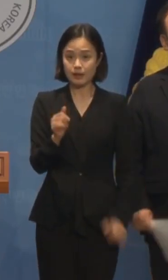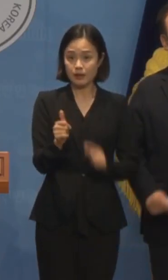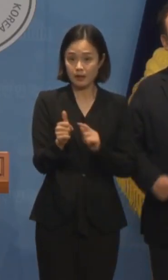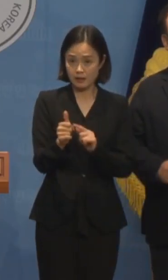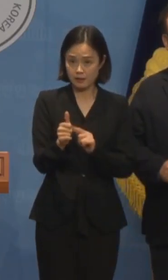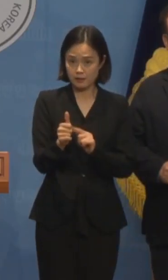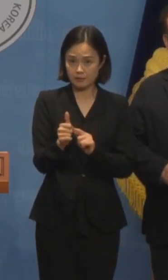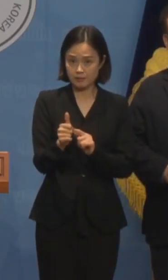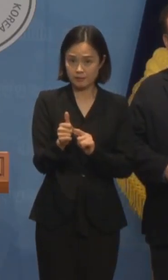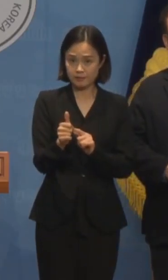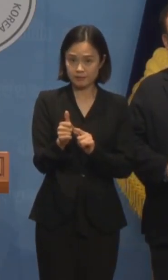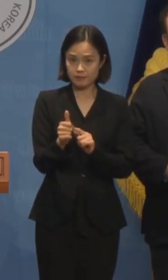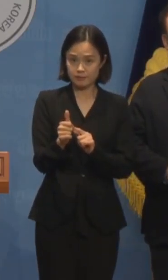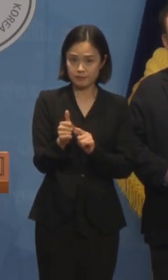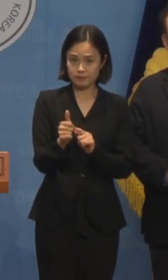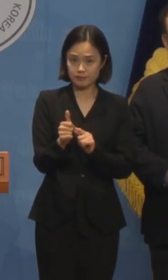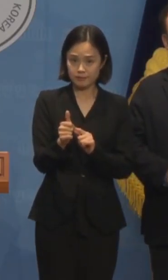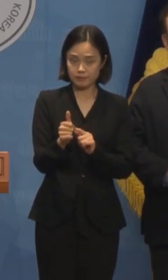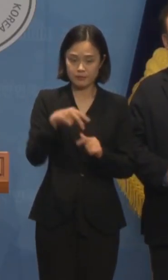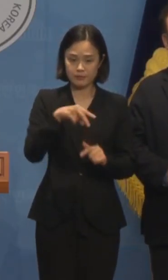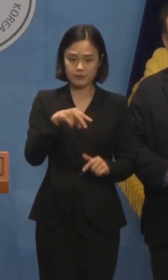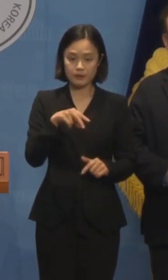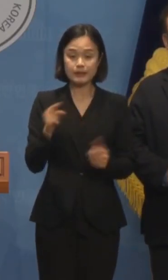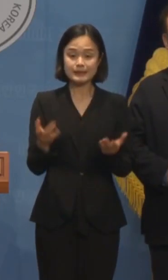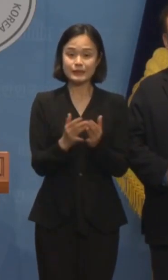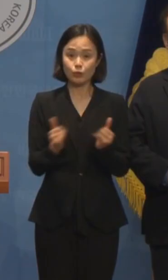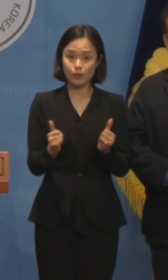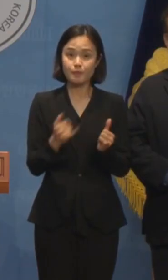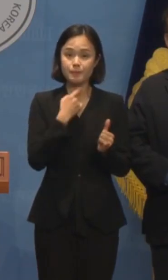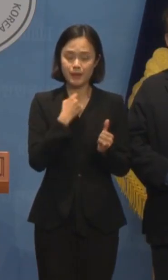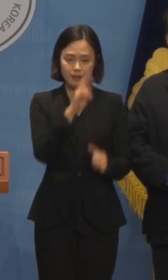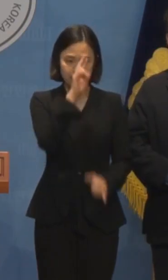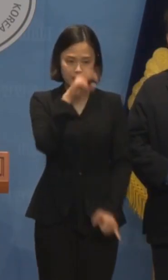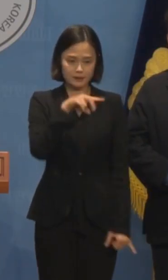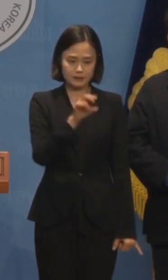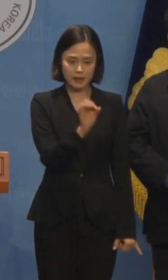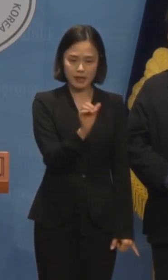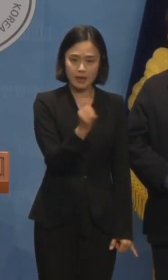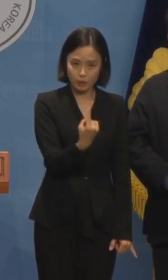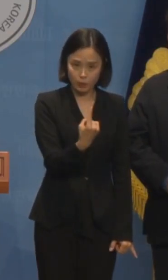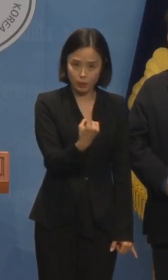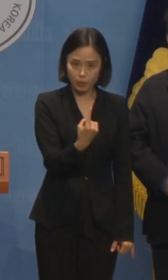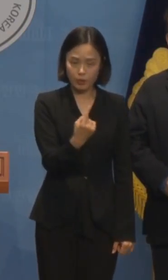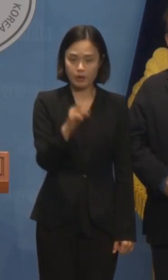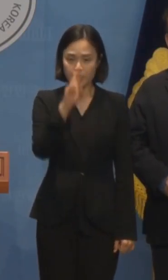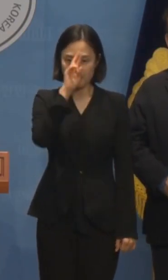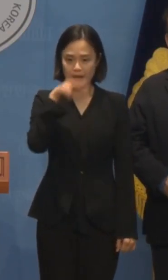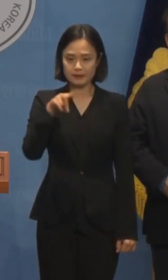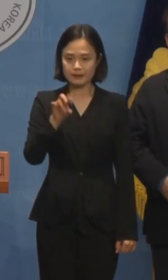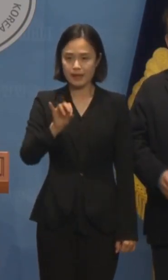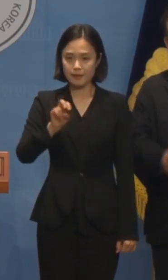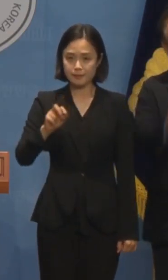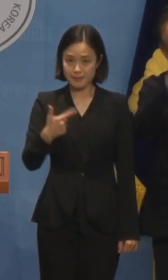옥바라지한 쌍방울 직원인 박상홍, 박상민 등 직원들이